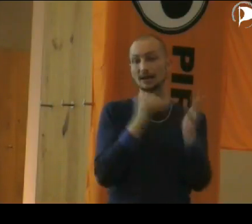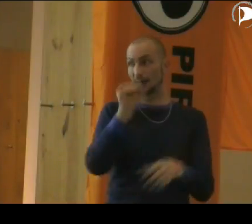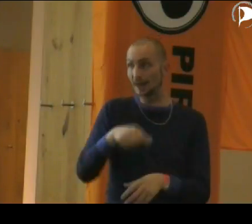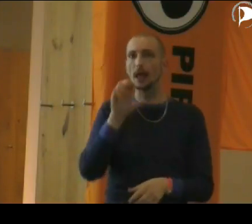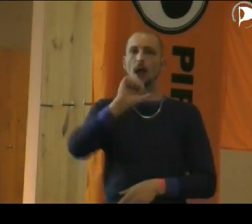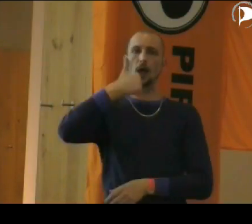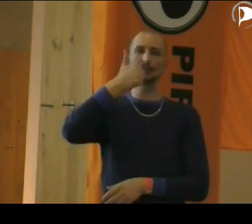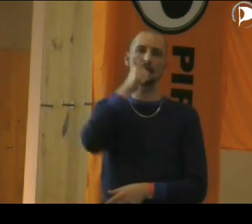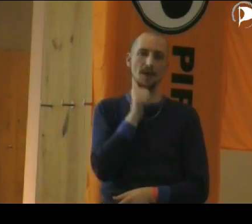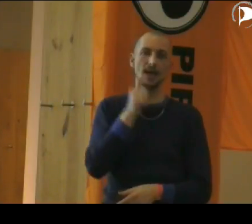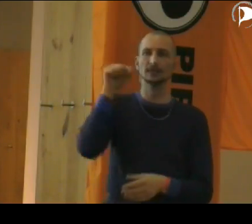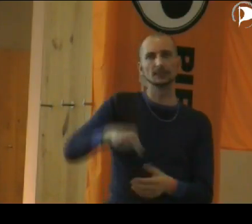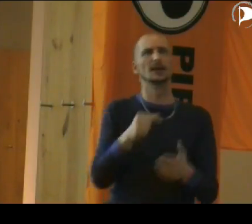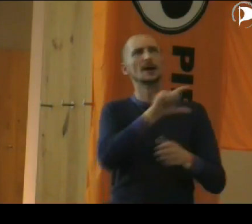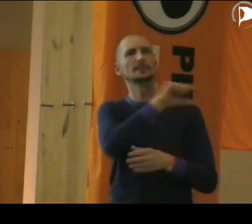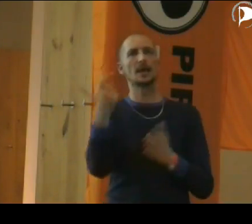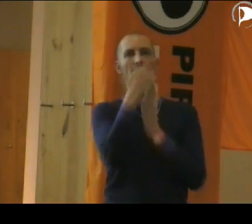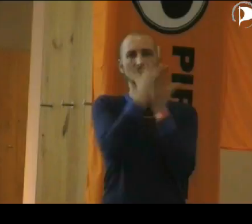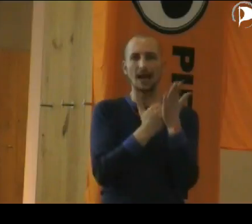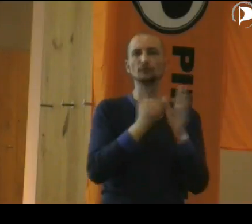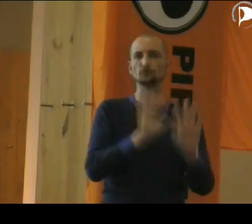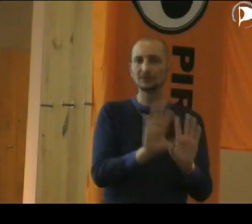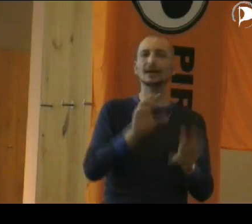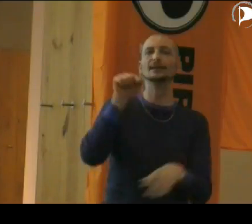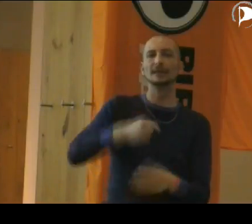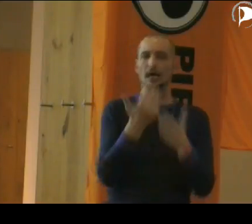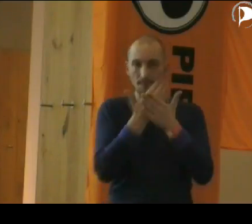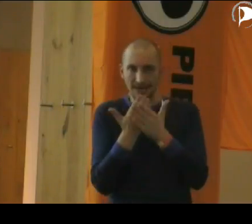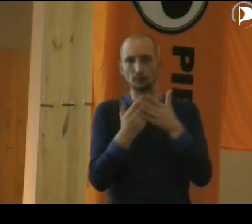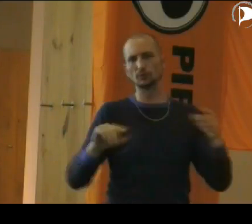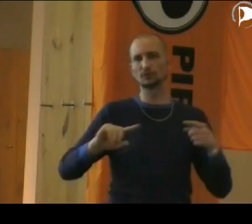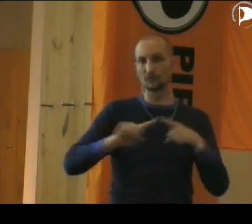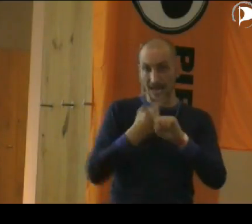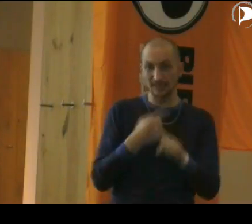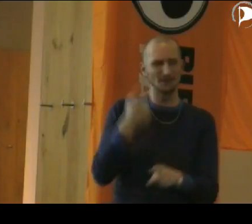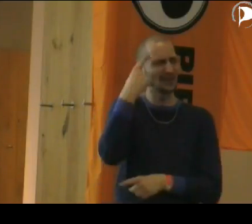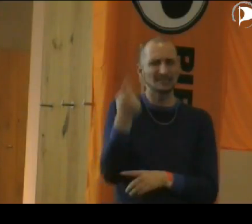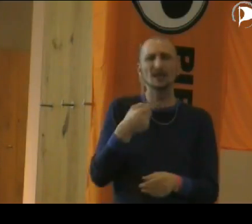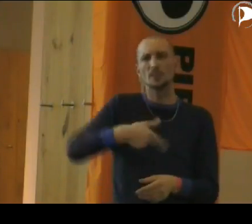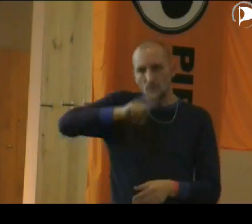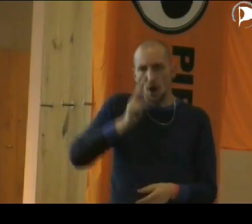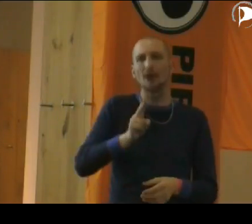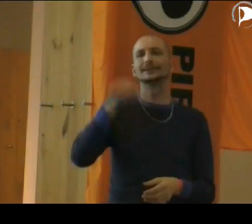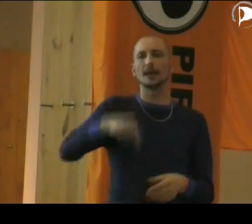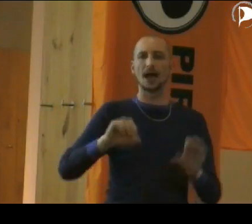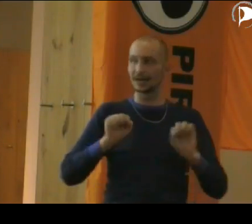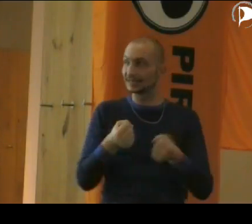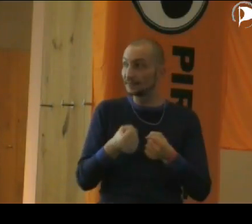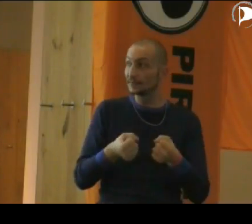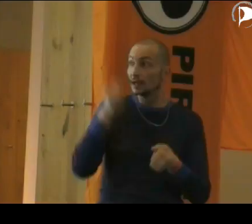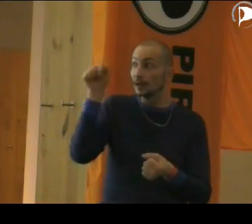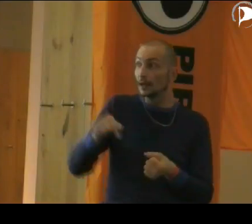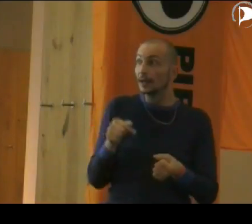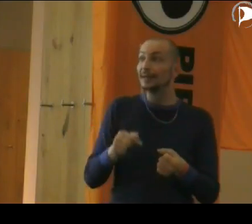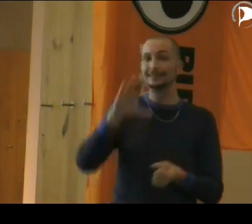arbeitnehmer- datenschutz sind dann viel bildung steigt weiter seine reisen und aktiv sind diverse neuesten politischen meine